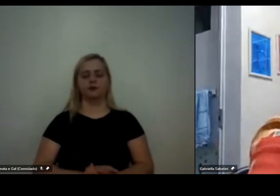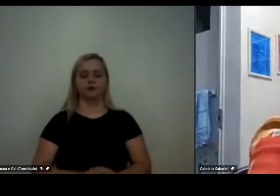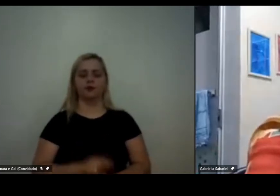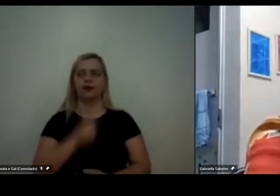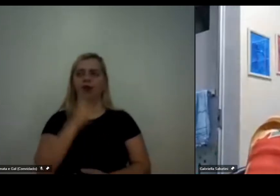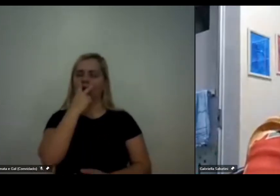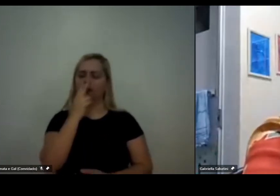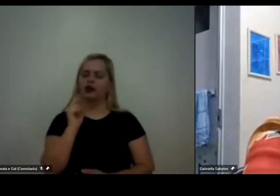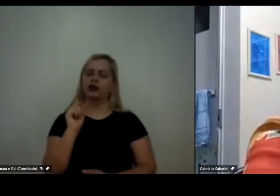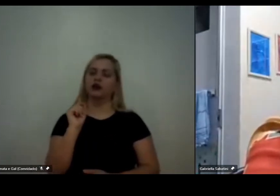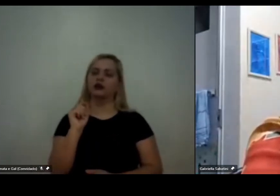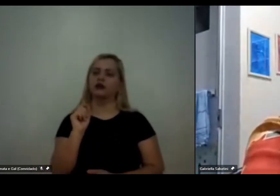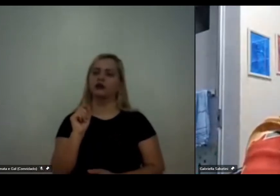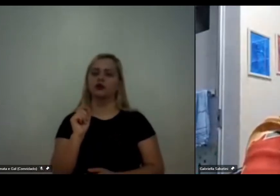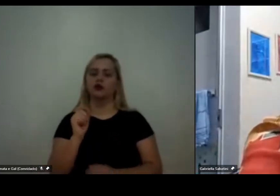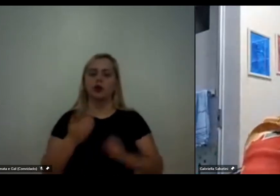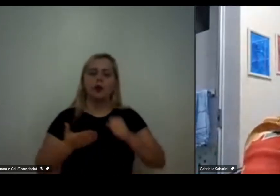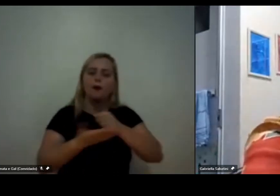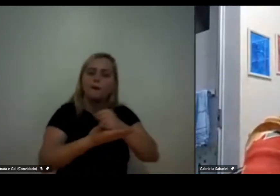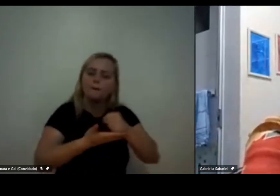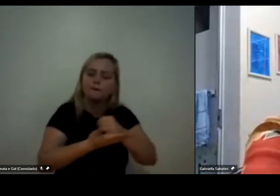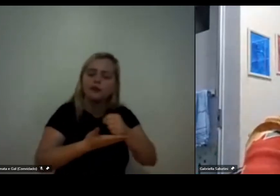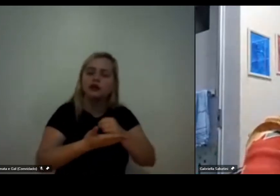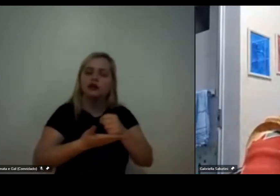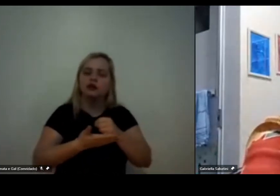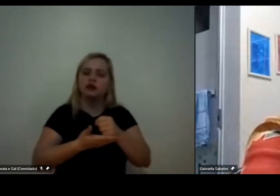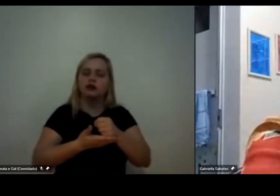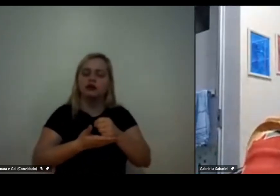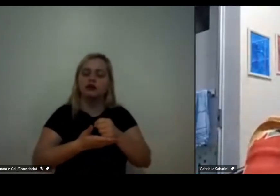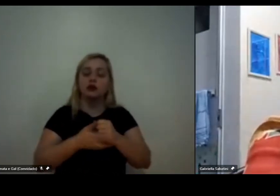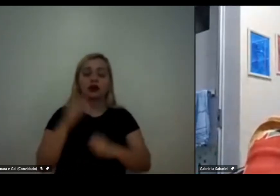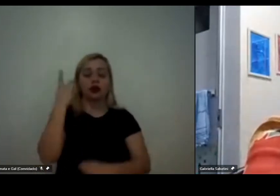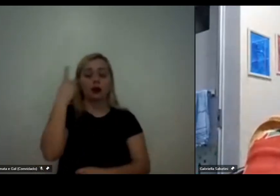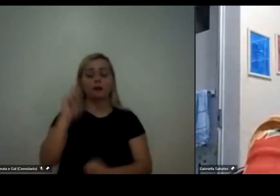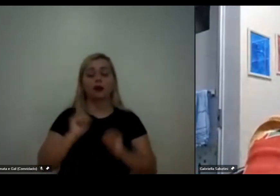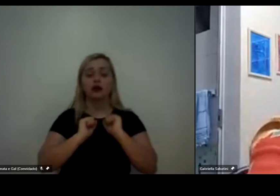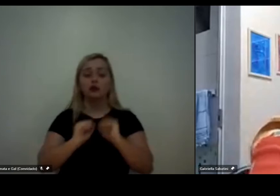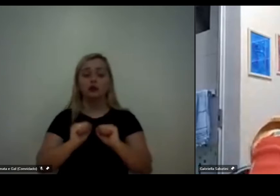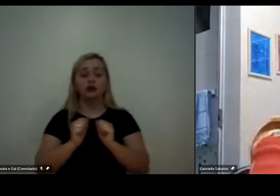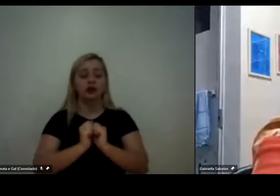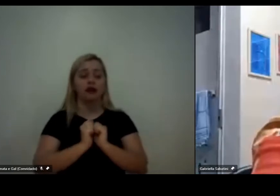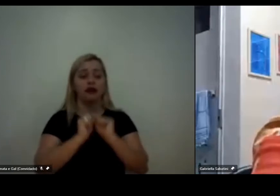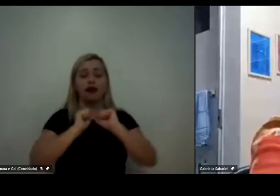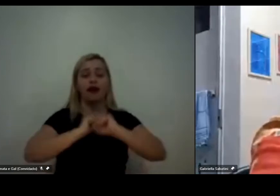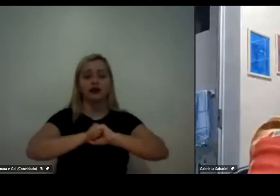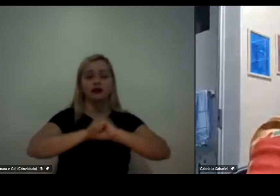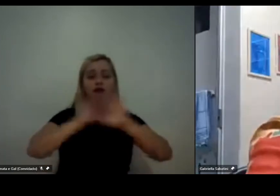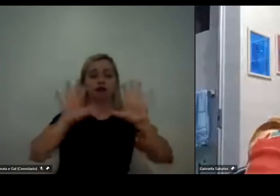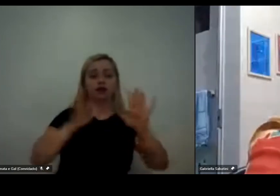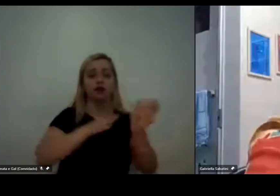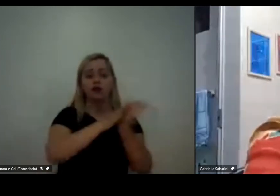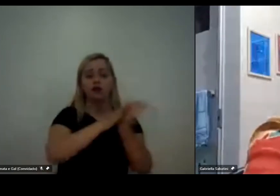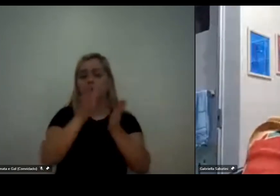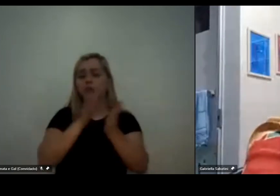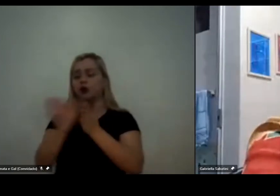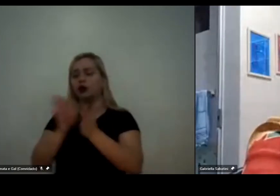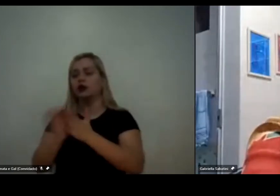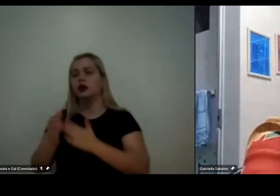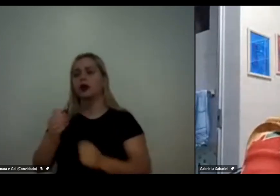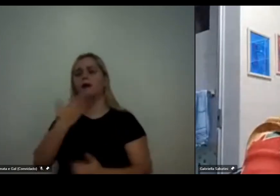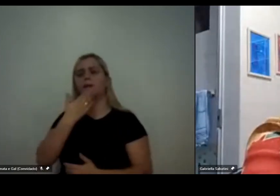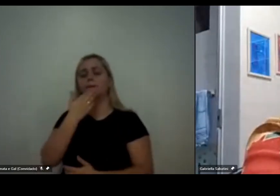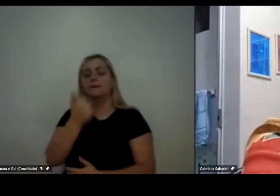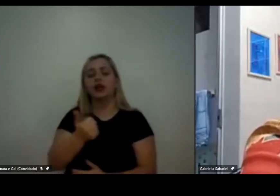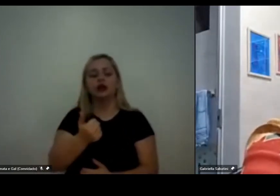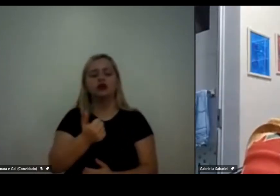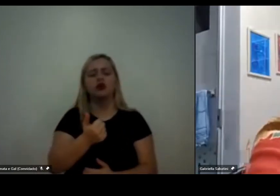parece, assim, condição fundamental para que se possam abrir novas saídas mais saudáveis para o exercício